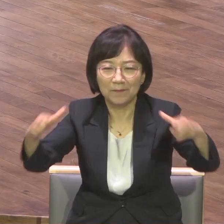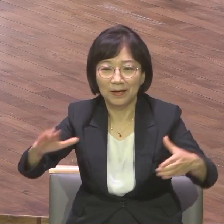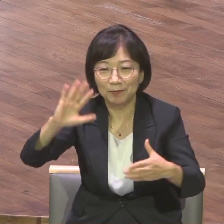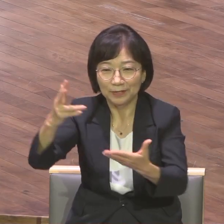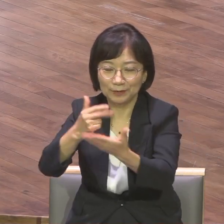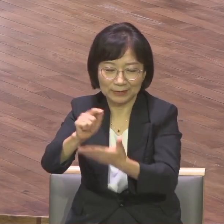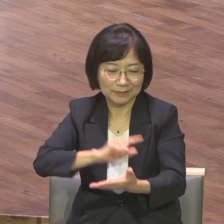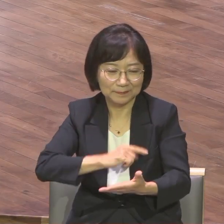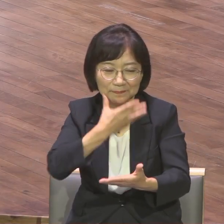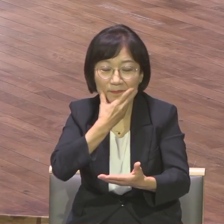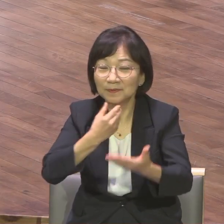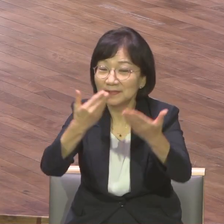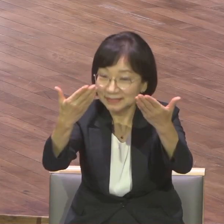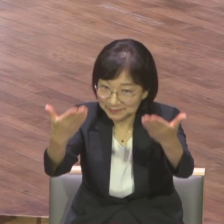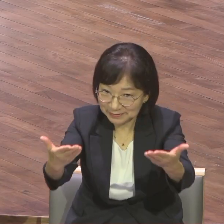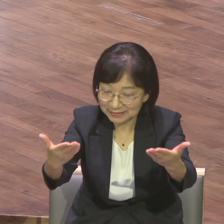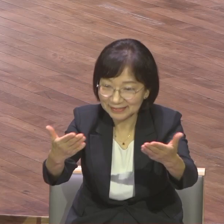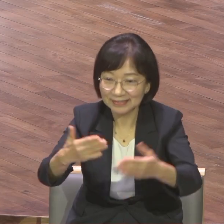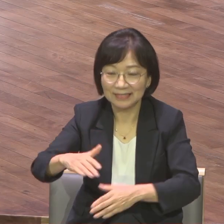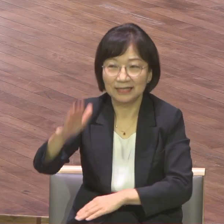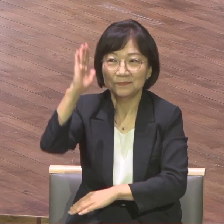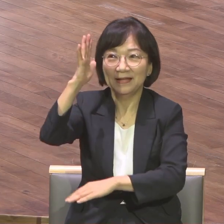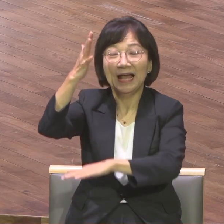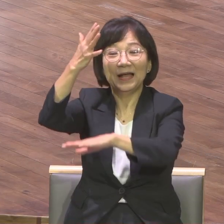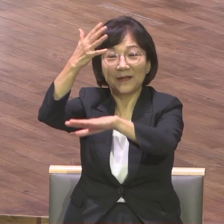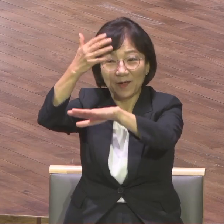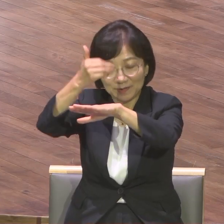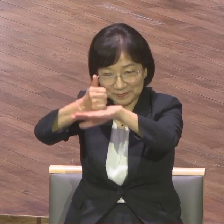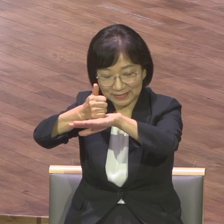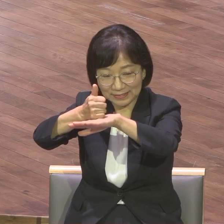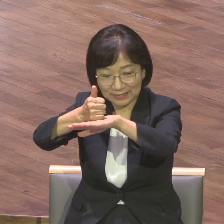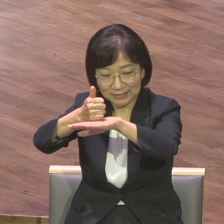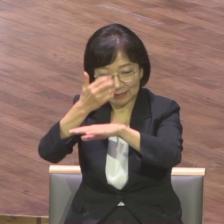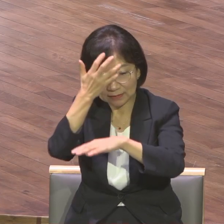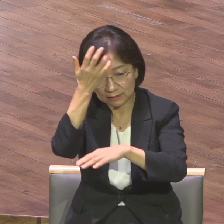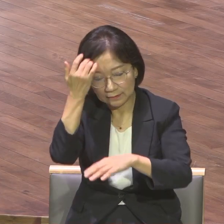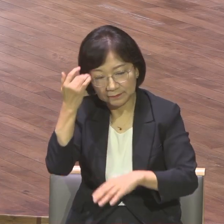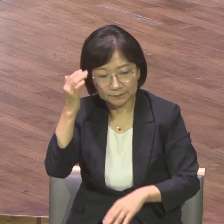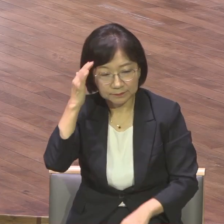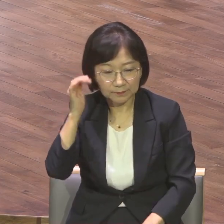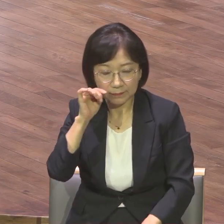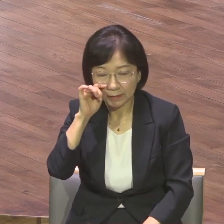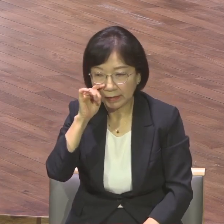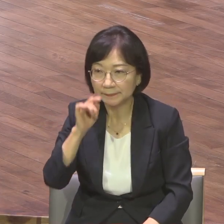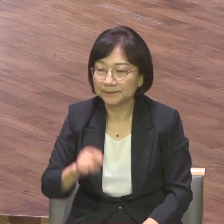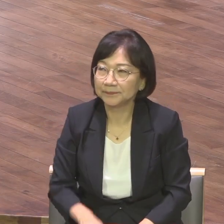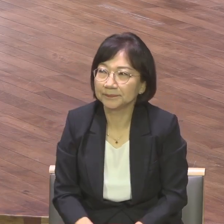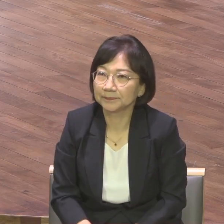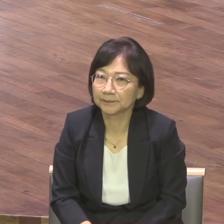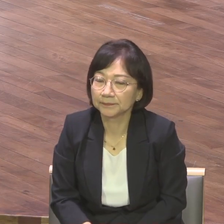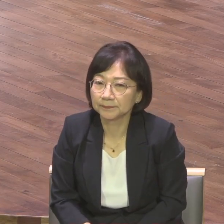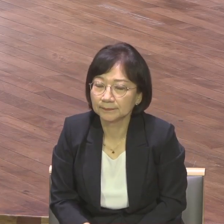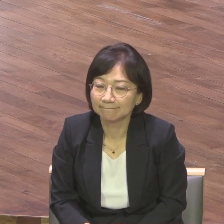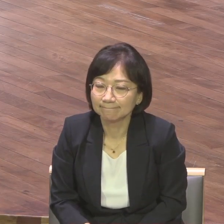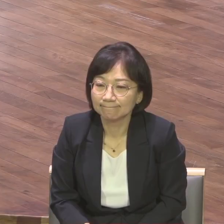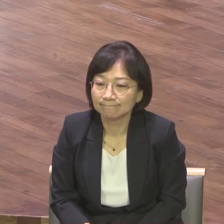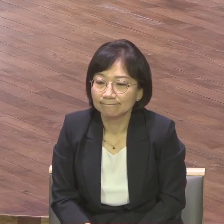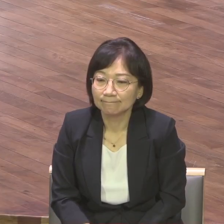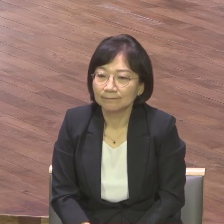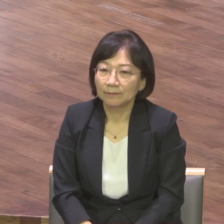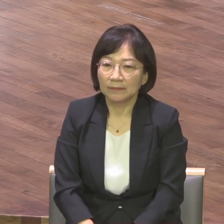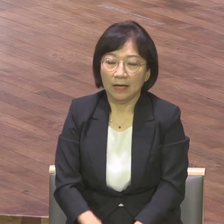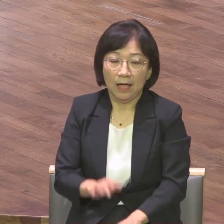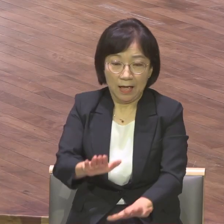축복합니다. 결론입니다. 이런 말이 있습니다. 그리스도의 재림은 어느